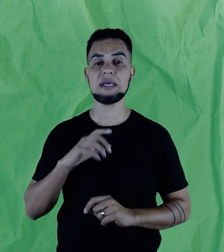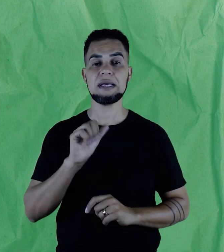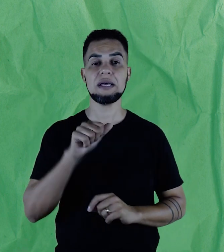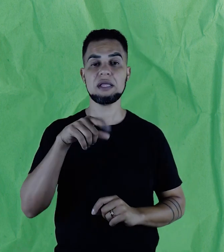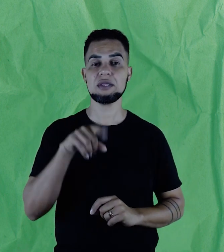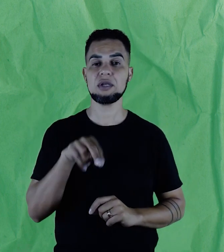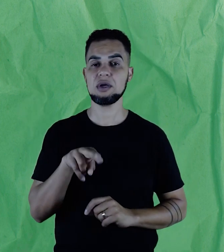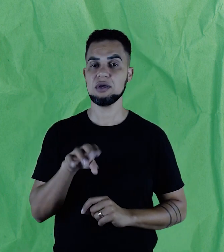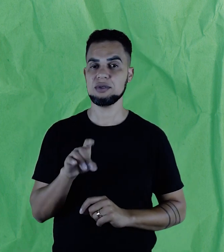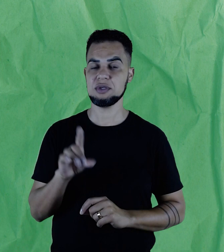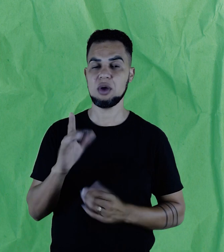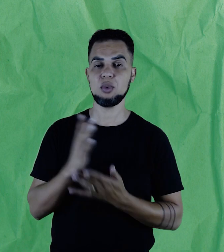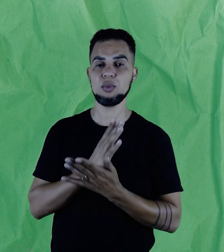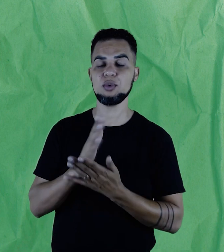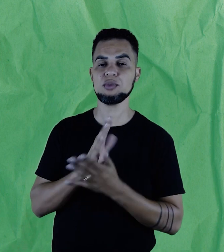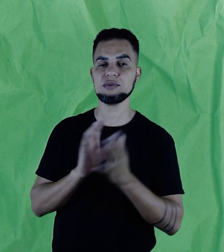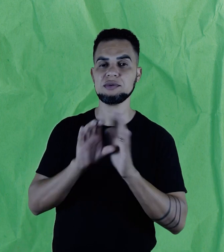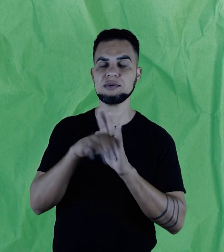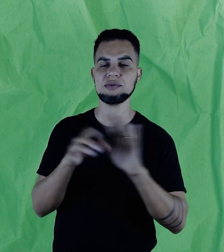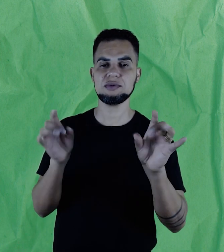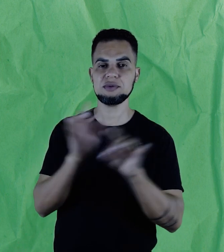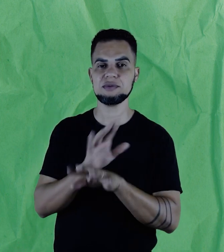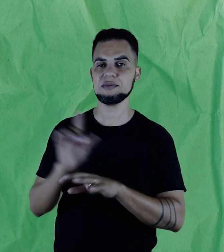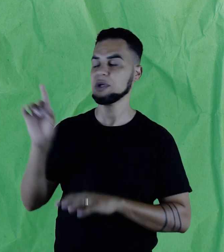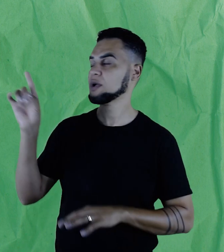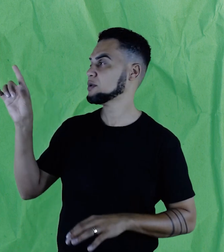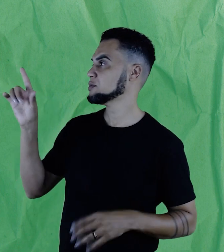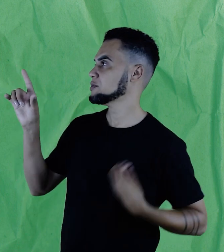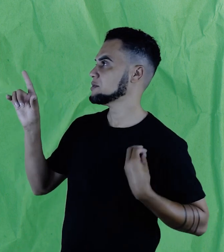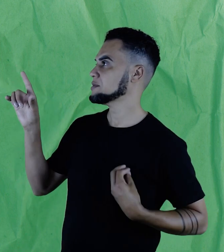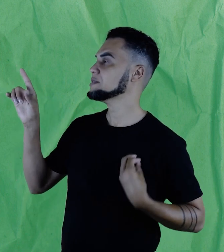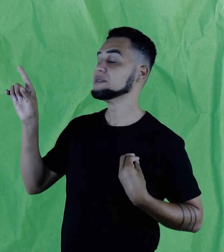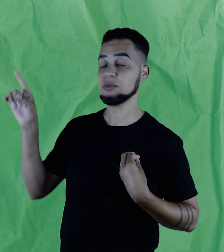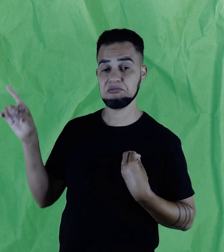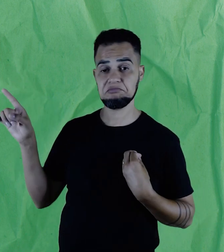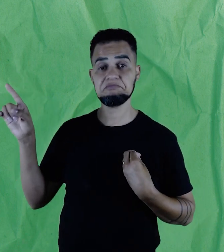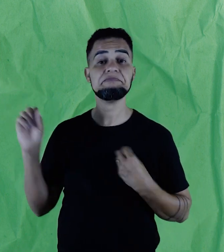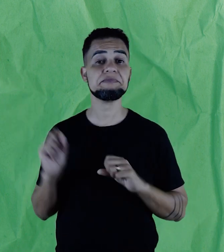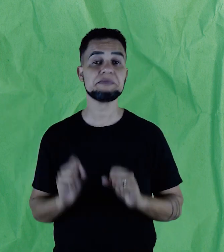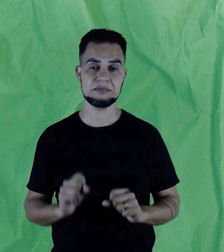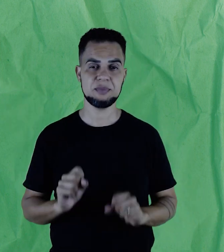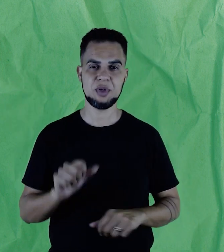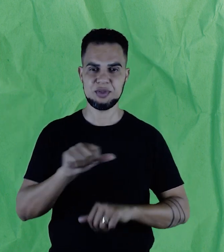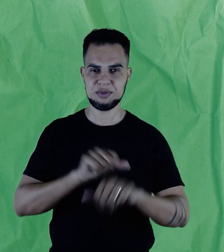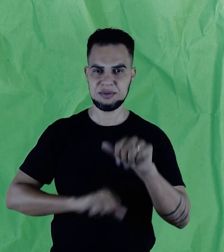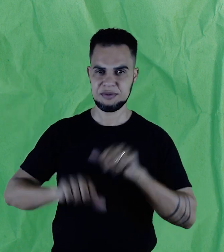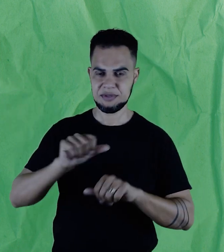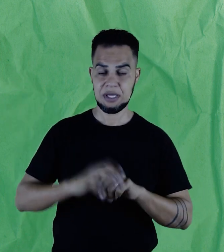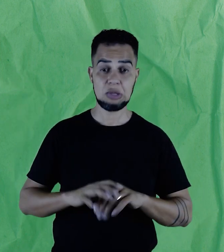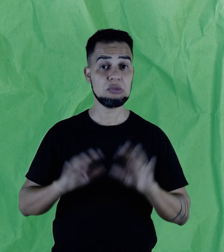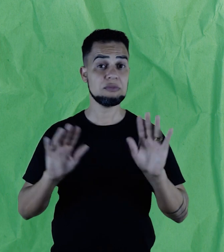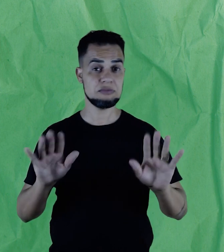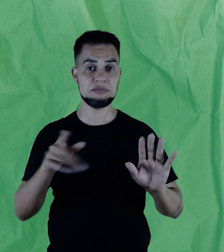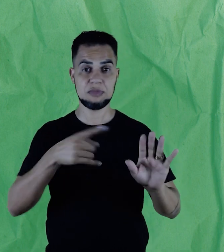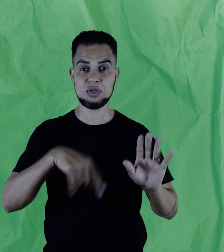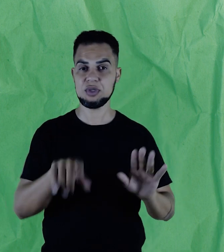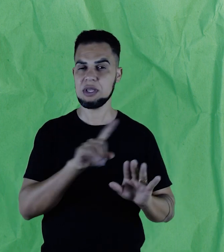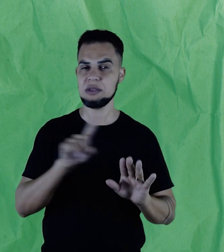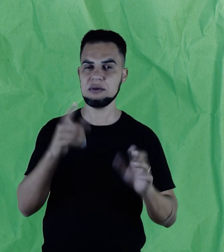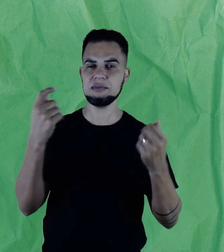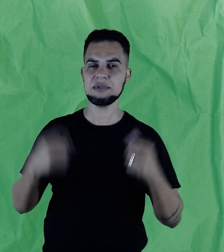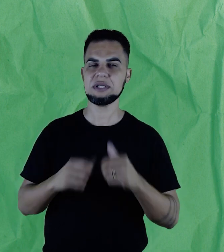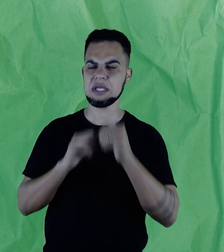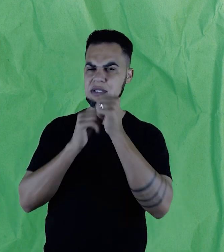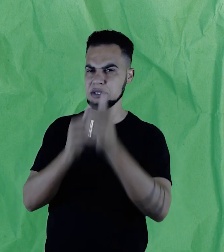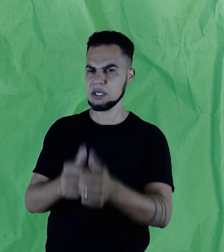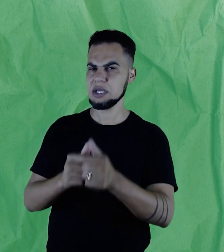alguns códigos aqui dentro do App Build Gradle, algo que pode ser modificado. Então, para a gente não ter que seguir o